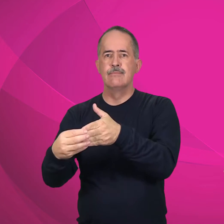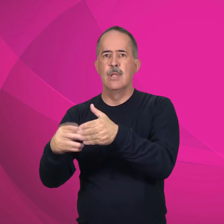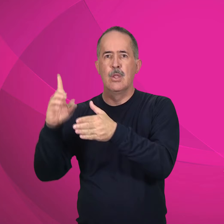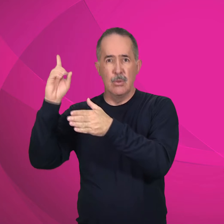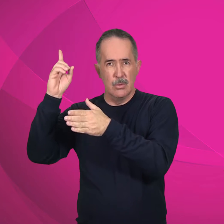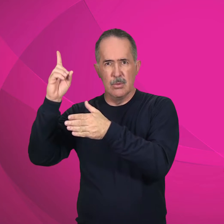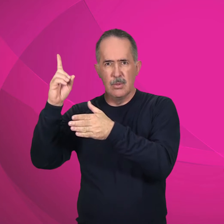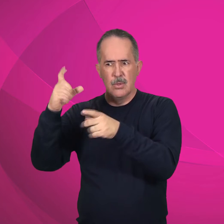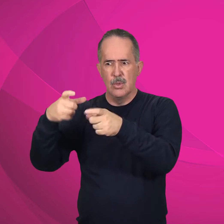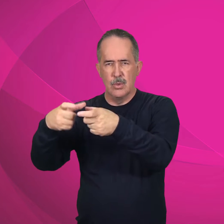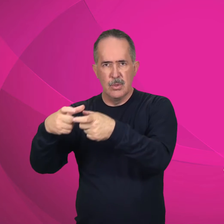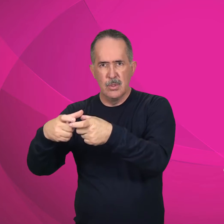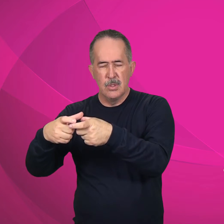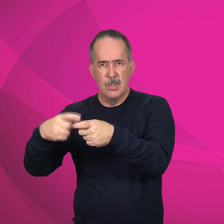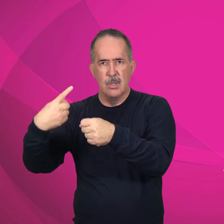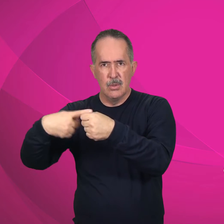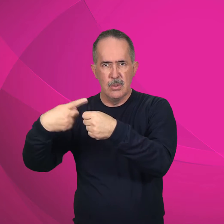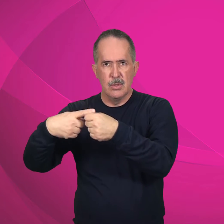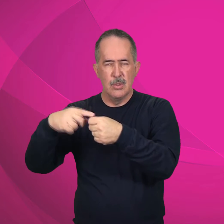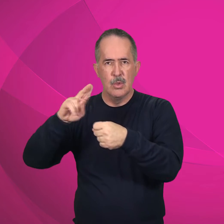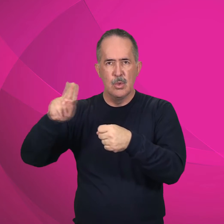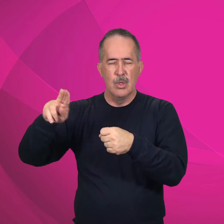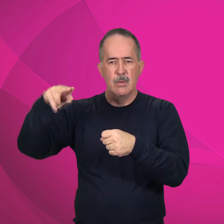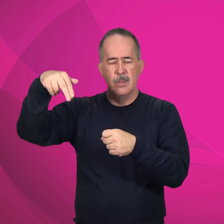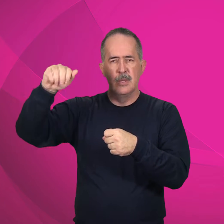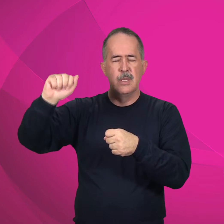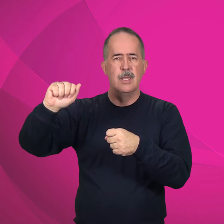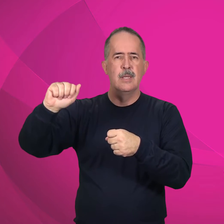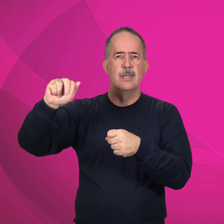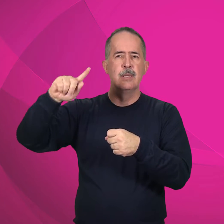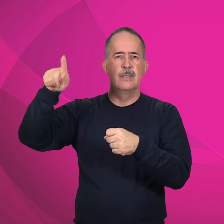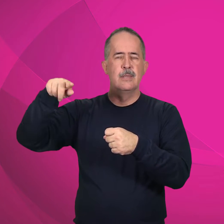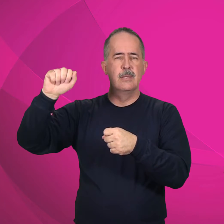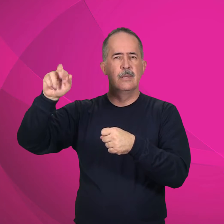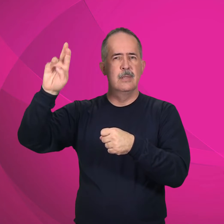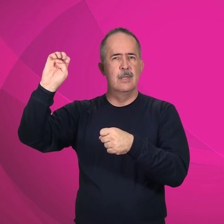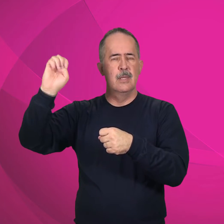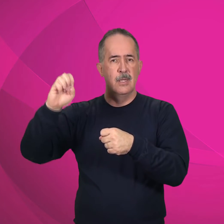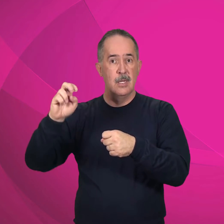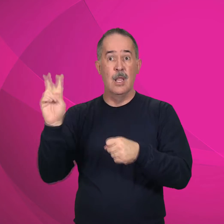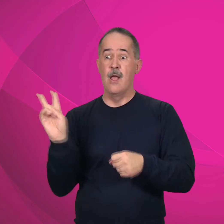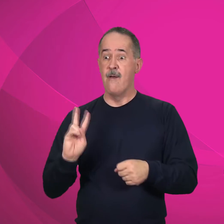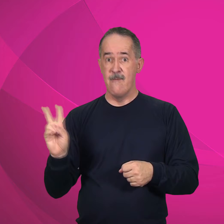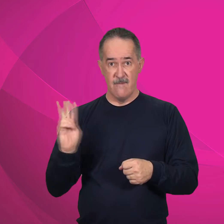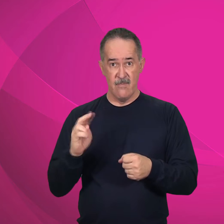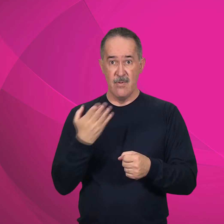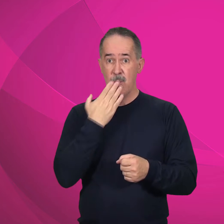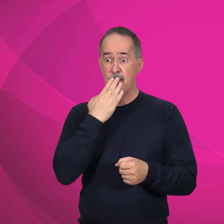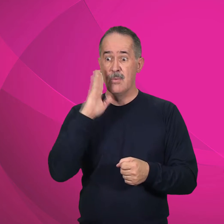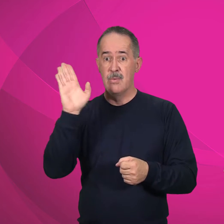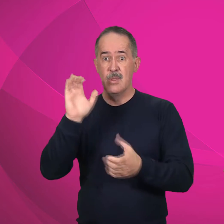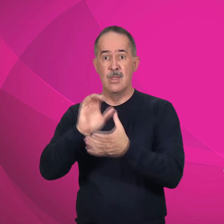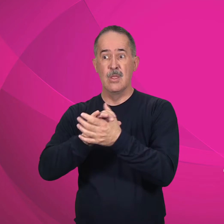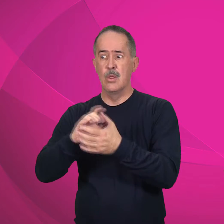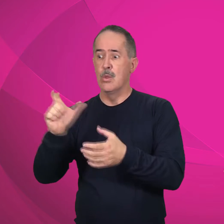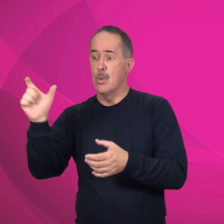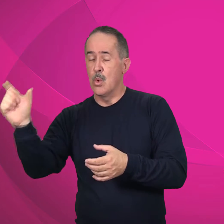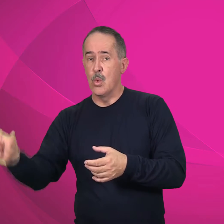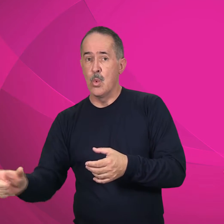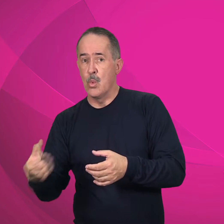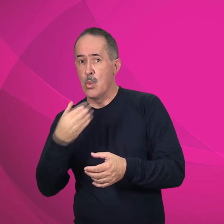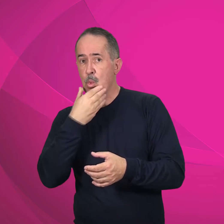deus a uma cidade da galiléia chamada nazaré a uma virgem prometida em casamento